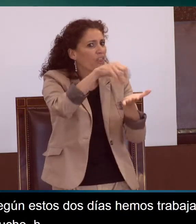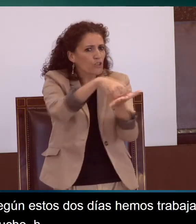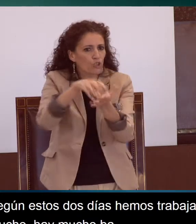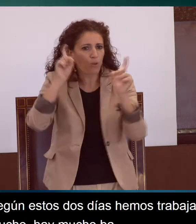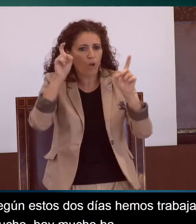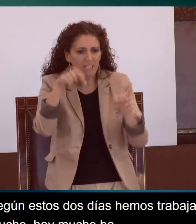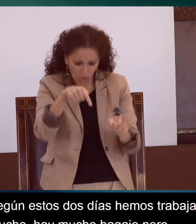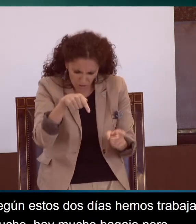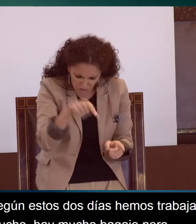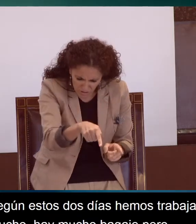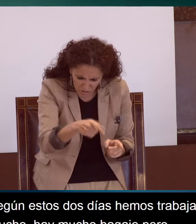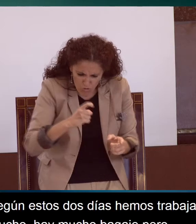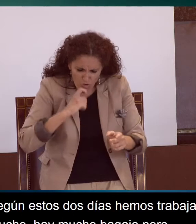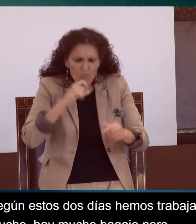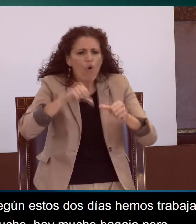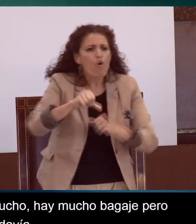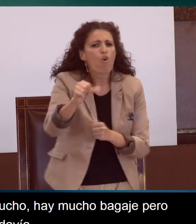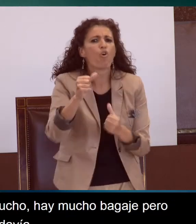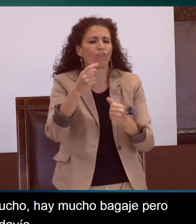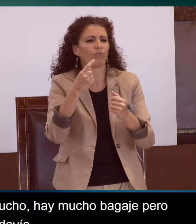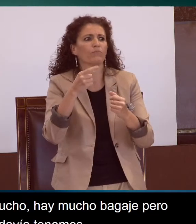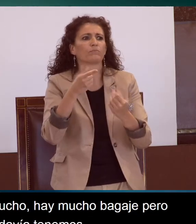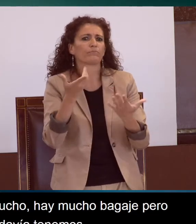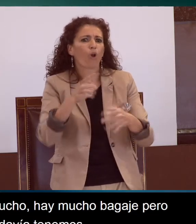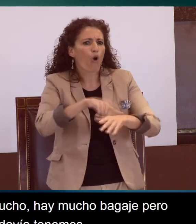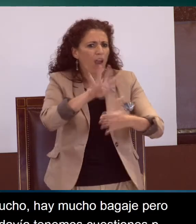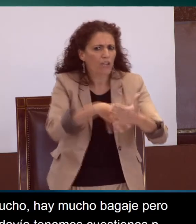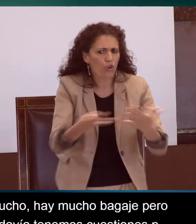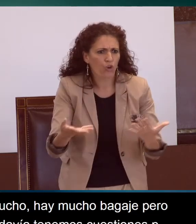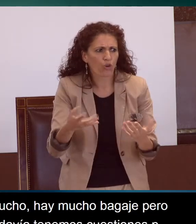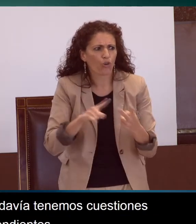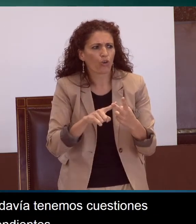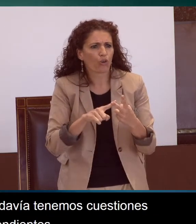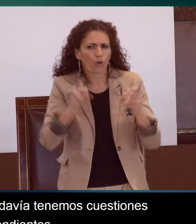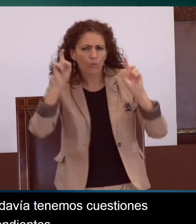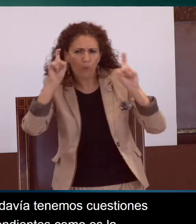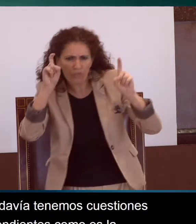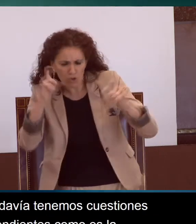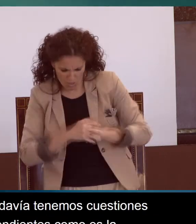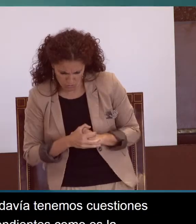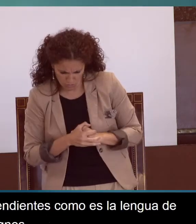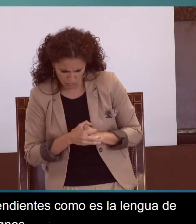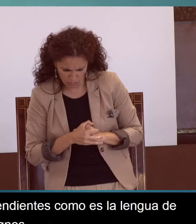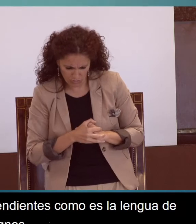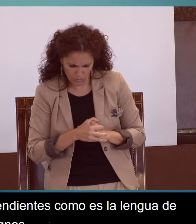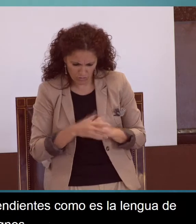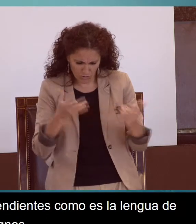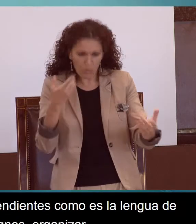muchísimo más práctica dentro de los centros educativos, su inclusión en los horarios escolares, qué tipo de profesorado,